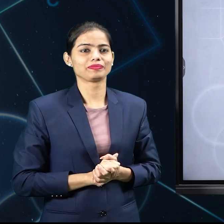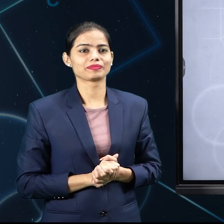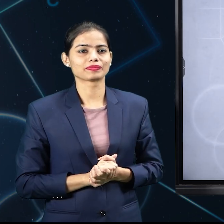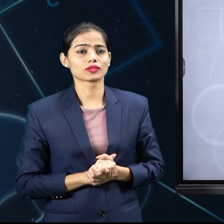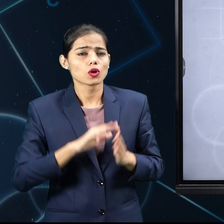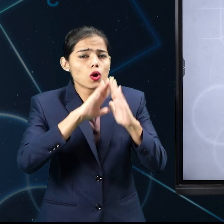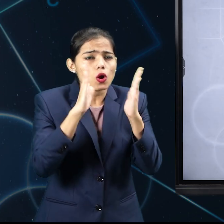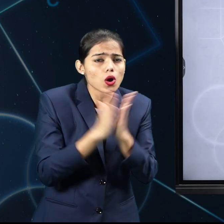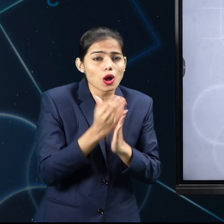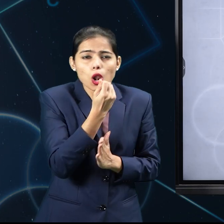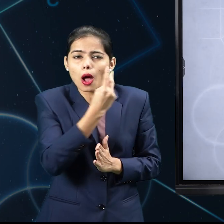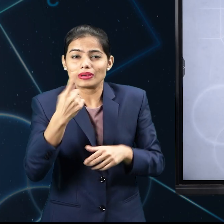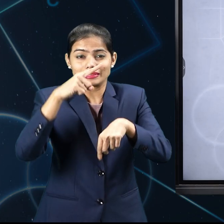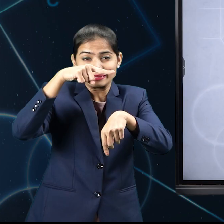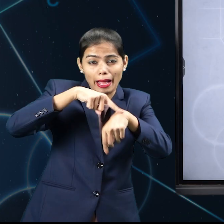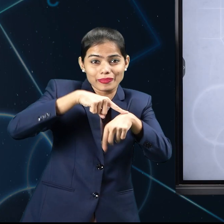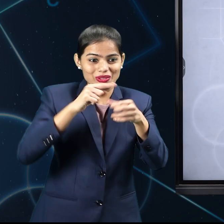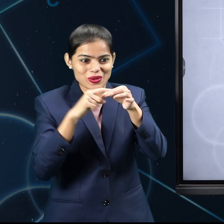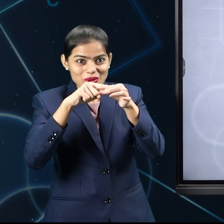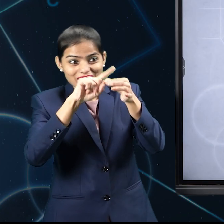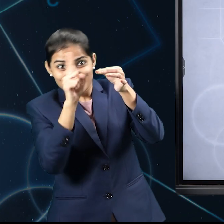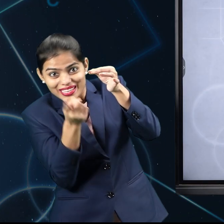पृष्ठ येण्याची वेळ 575.